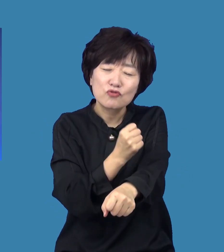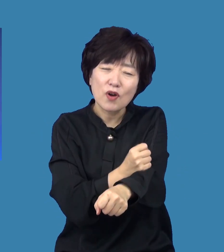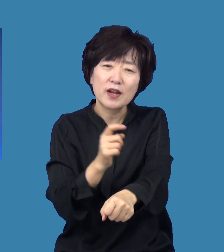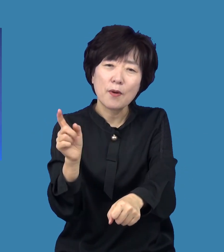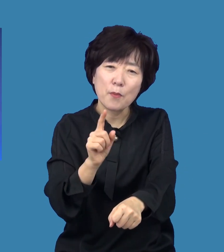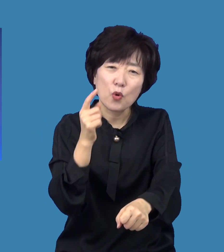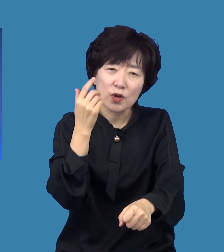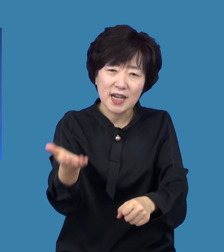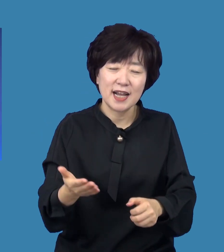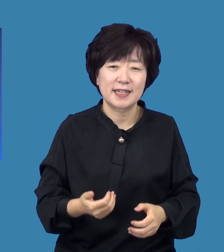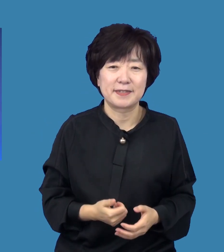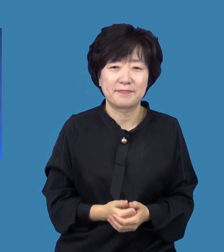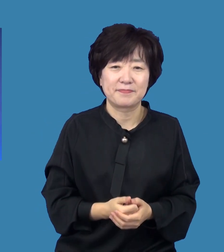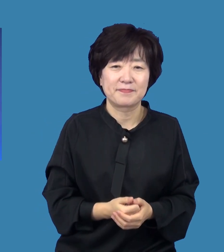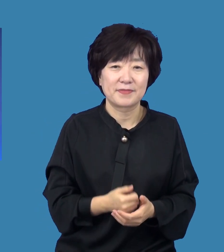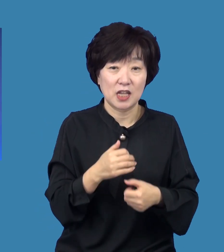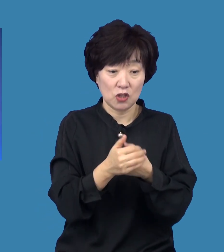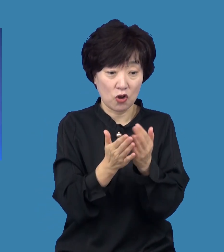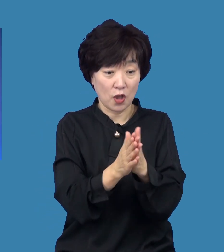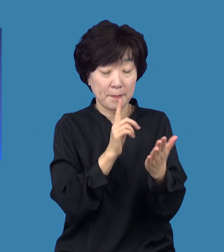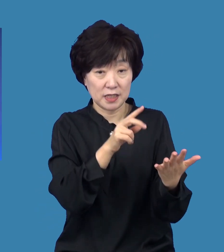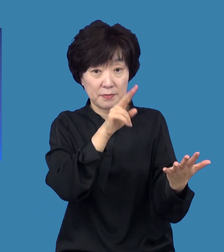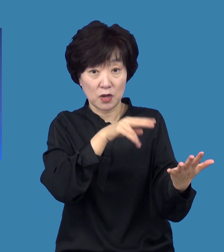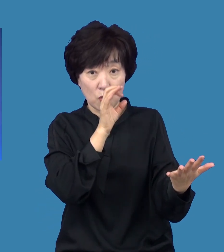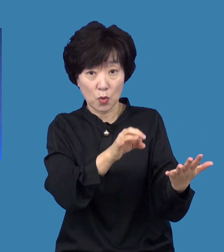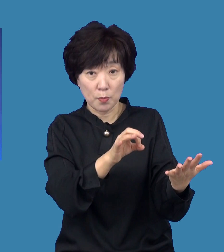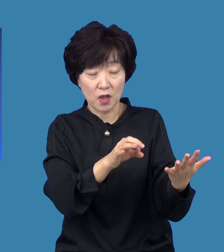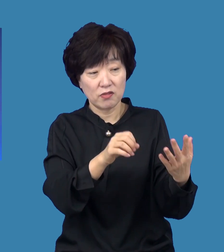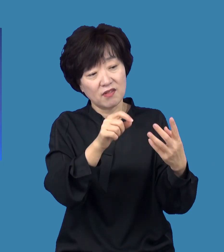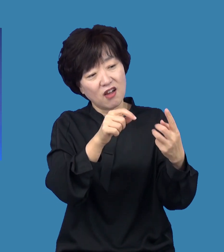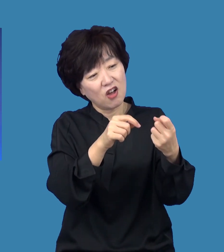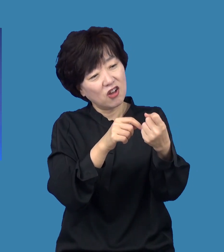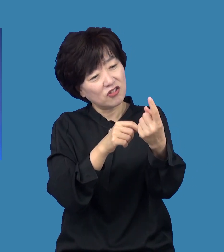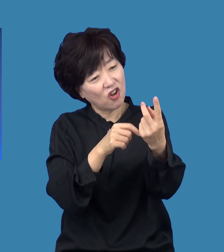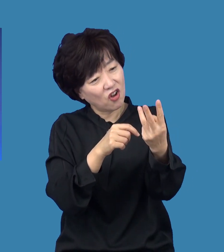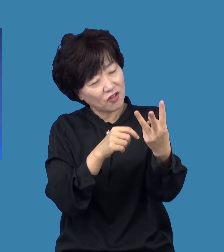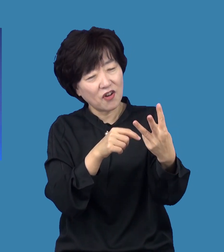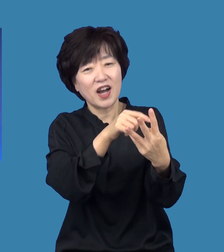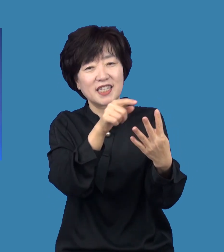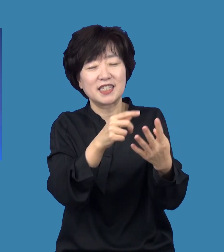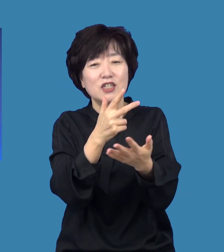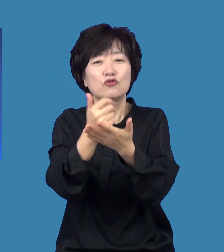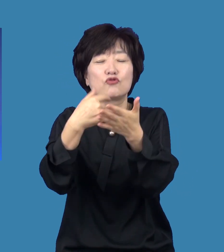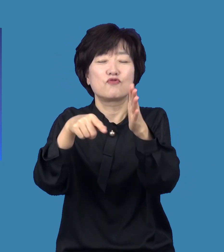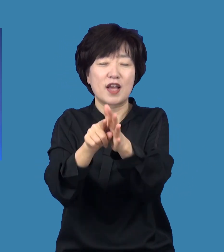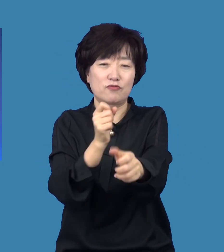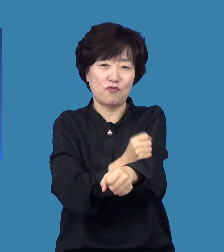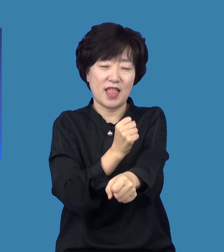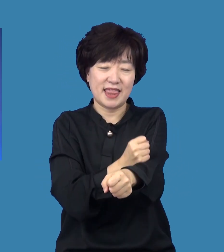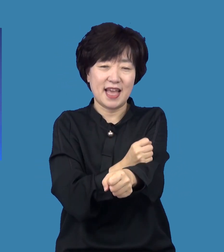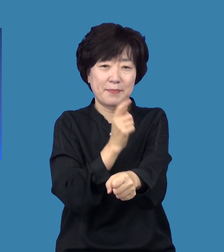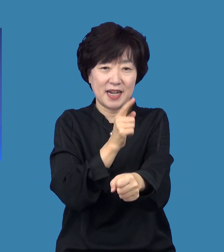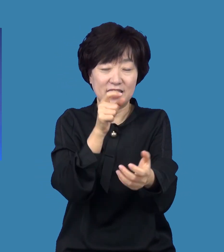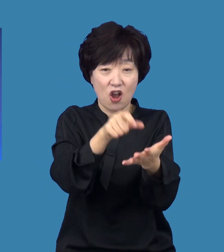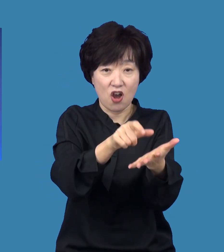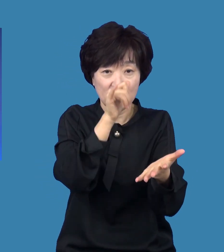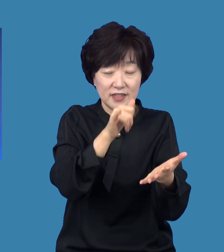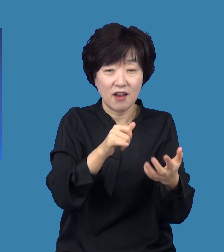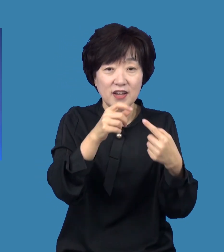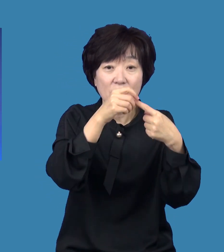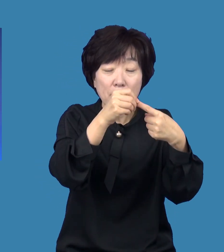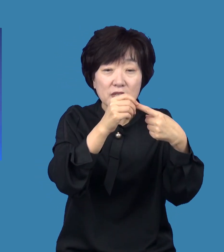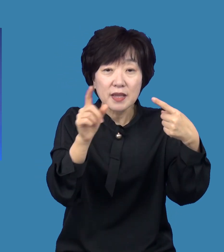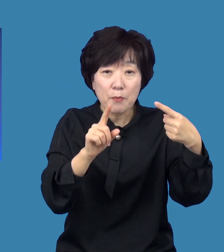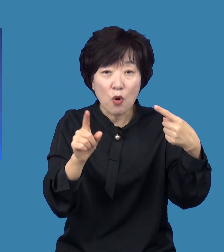것일까요? 성경에 보면 대략 한 3-4가지를 주를 위해 수고한다라고 표현을 합니다. 첫 번째는 뭐냐 하면